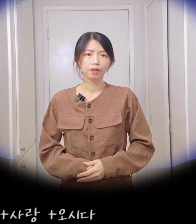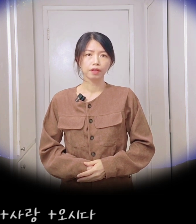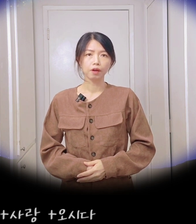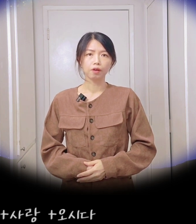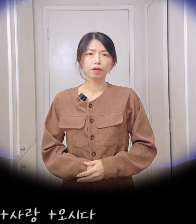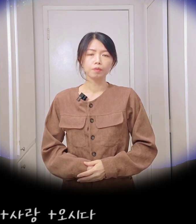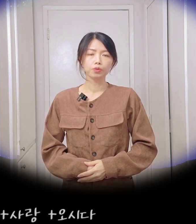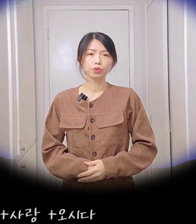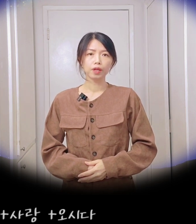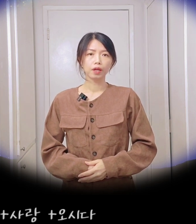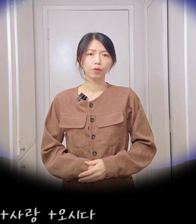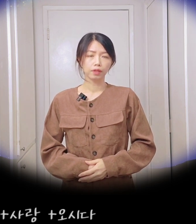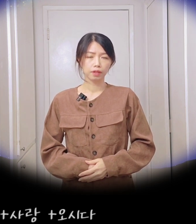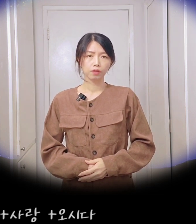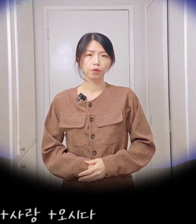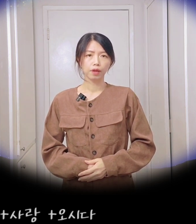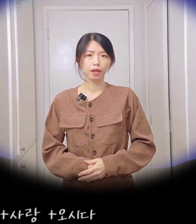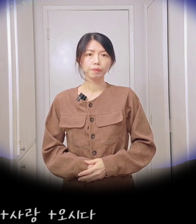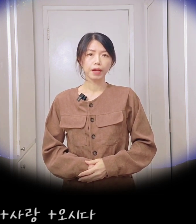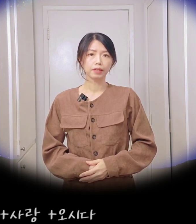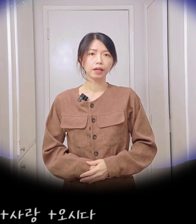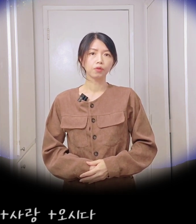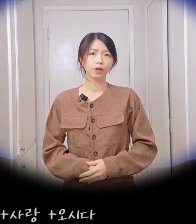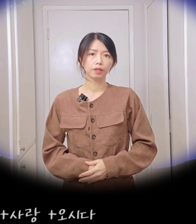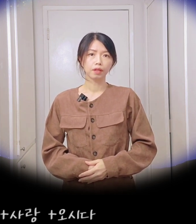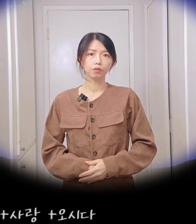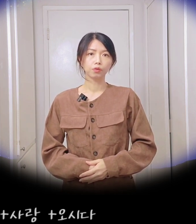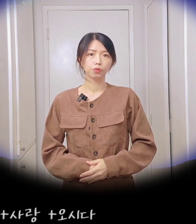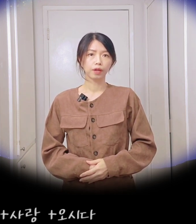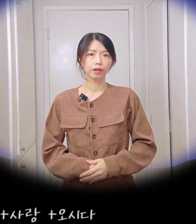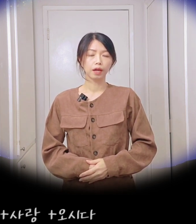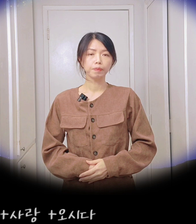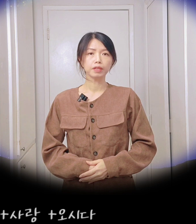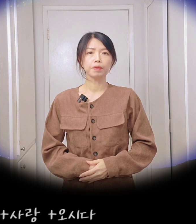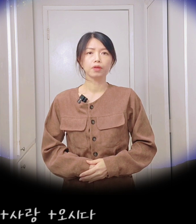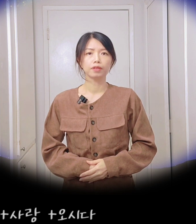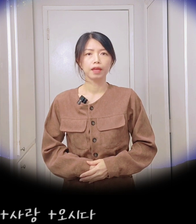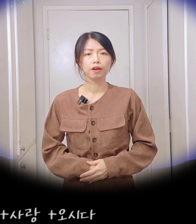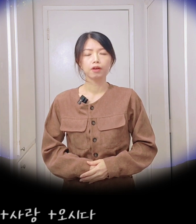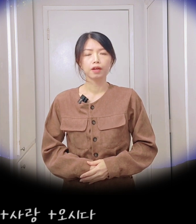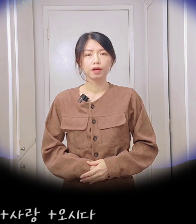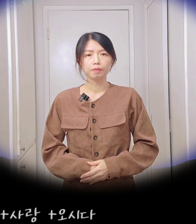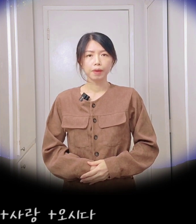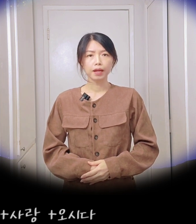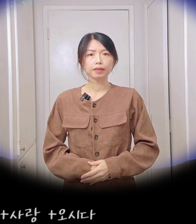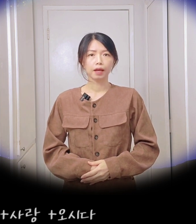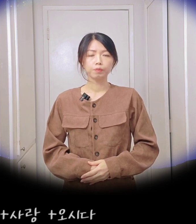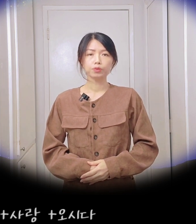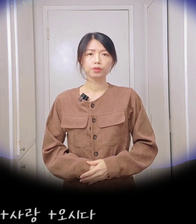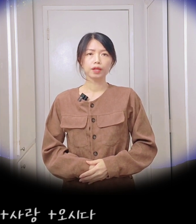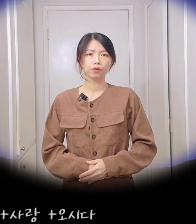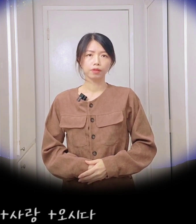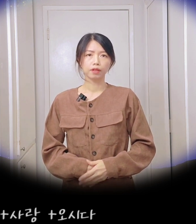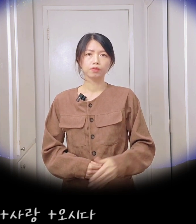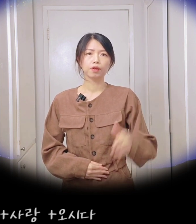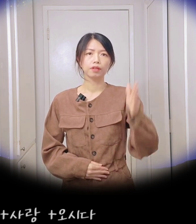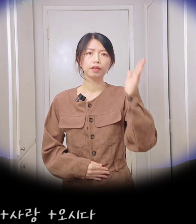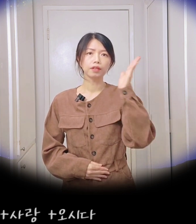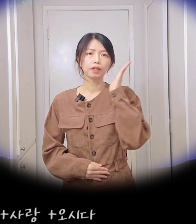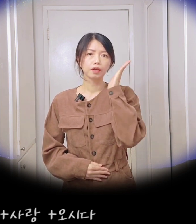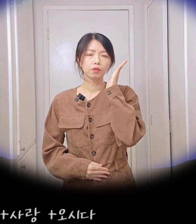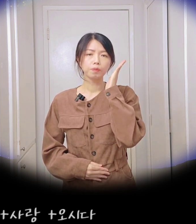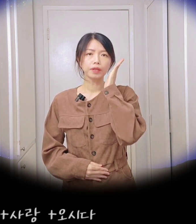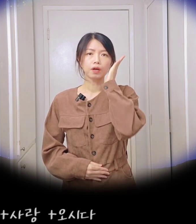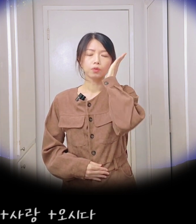뜻의 수어는요. 푸르다라고 하는 뜻의 수어에 밝다라고 하는 뜻의 수어 두 개를 합하시면 되는데요. 파랗다, 푸르다라고 하는 뜻의